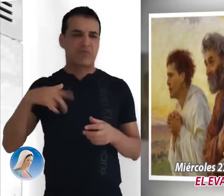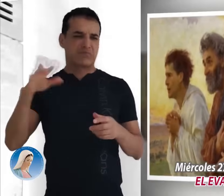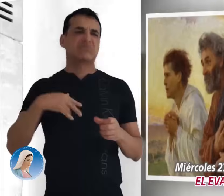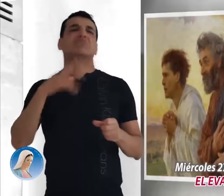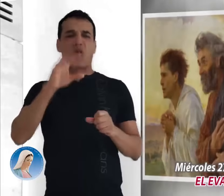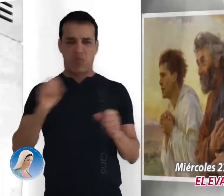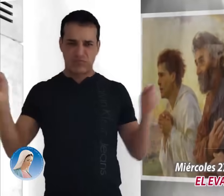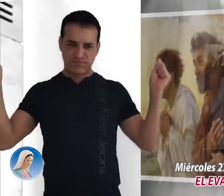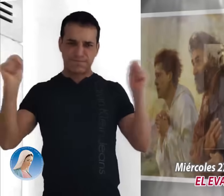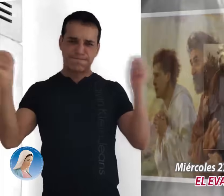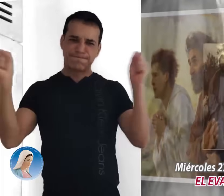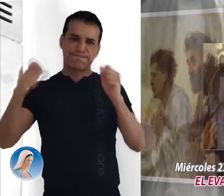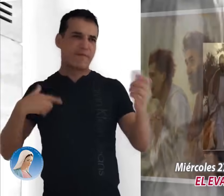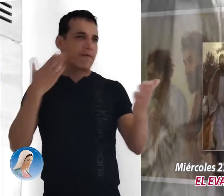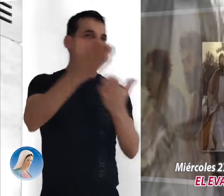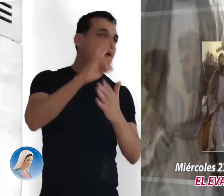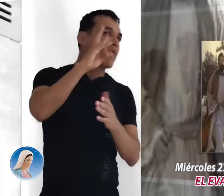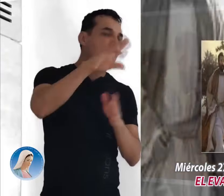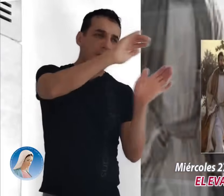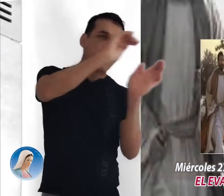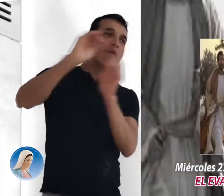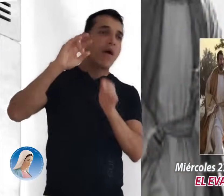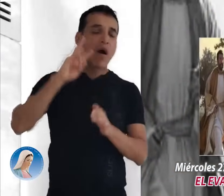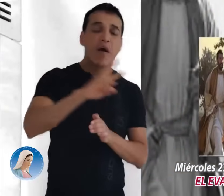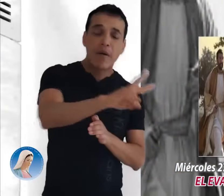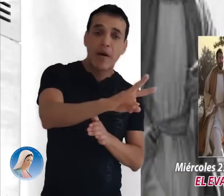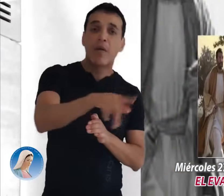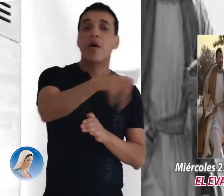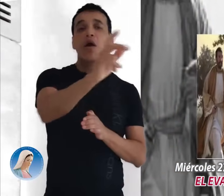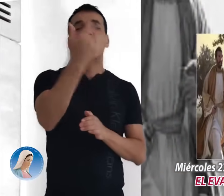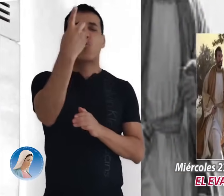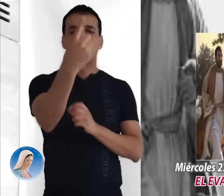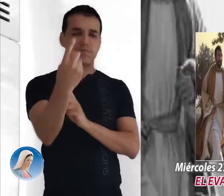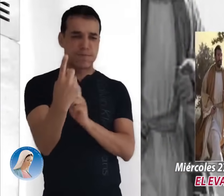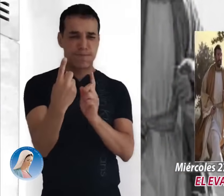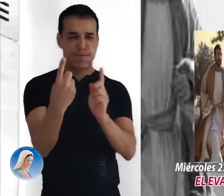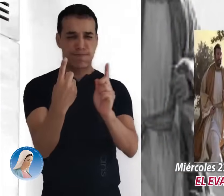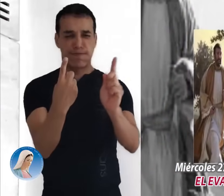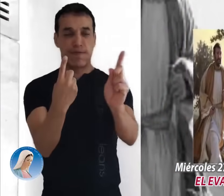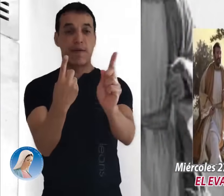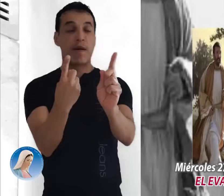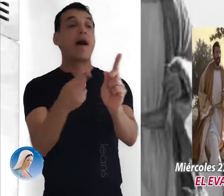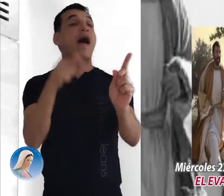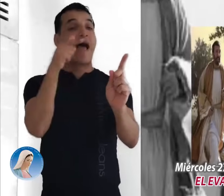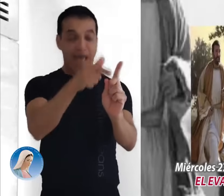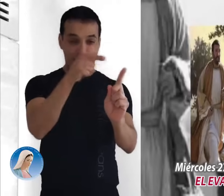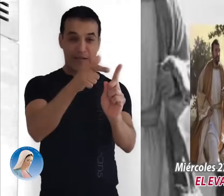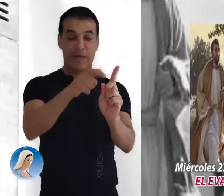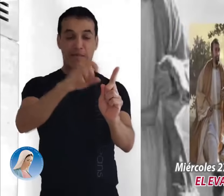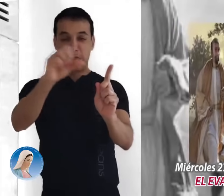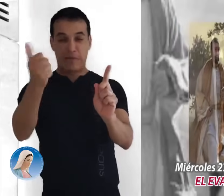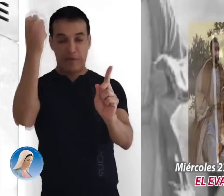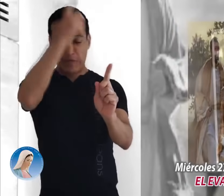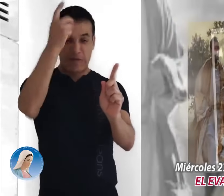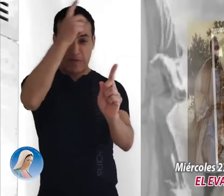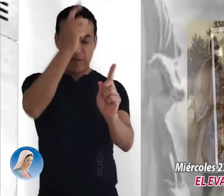dos iban corriendo juntos, pero el otro discípulo corrió más a prisa que Pedro, y llegó primero al sepulcro,